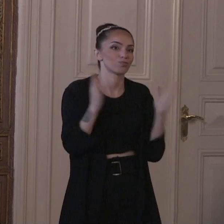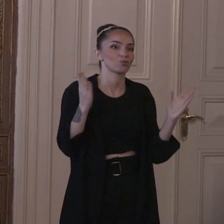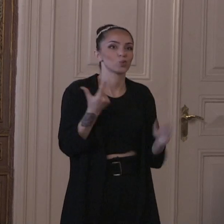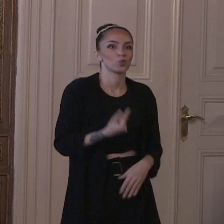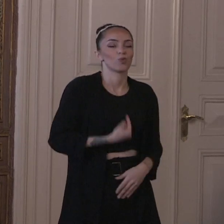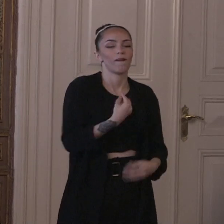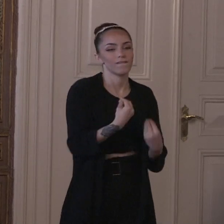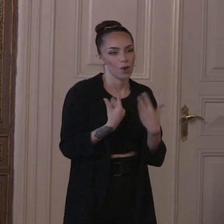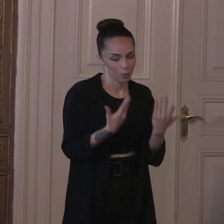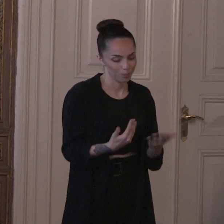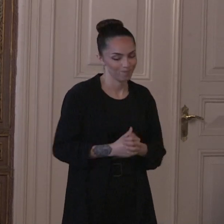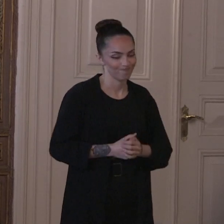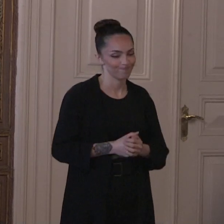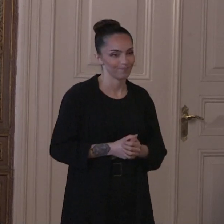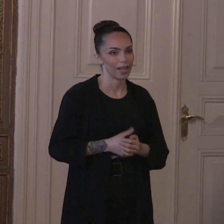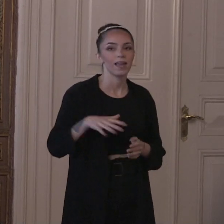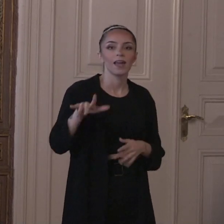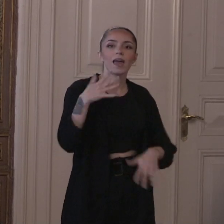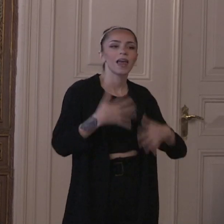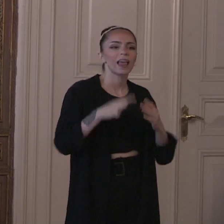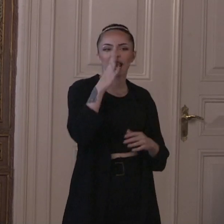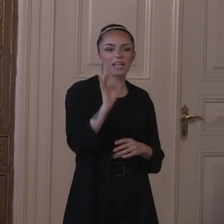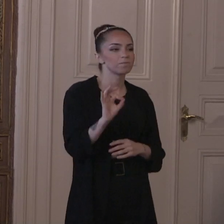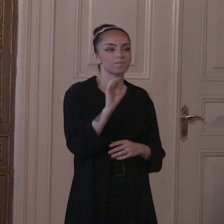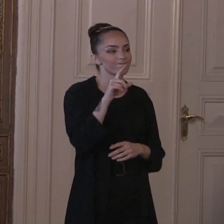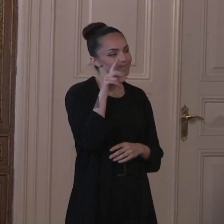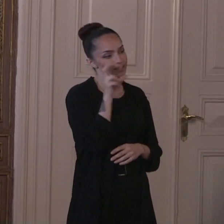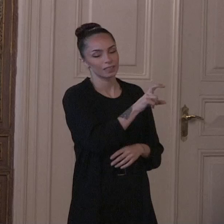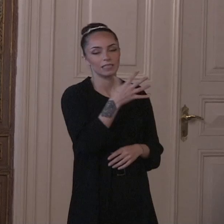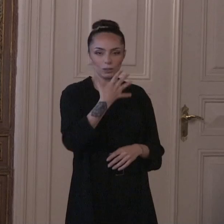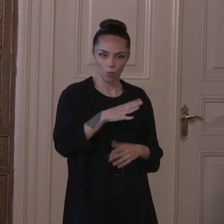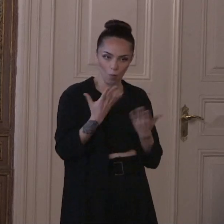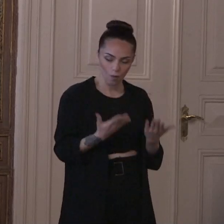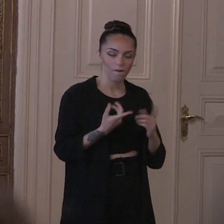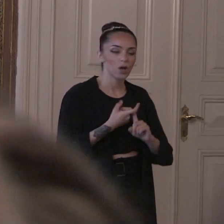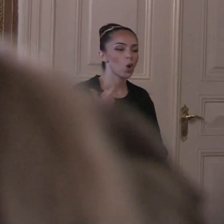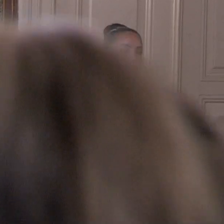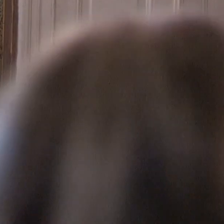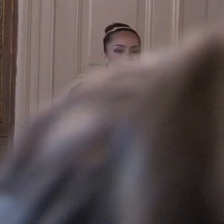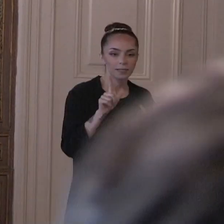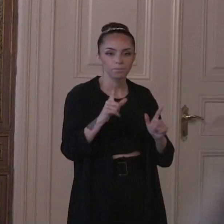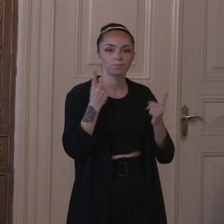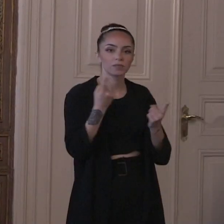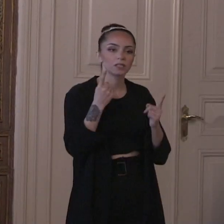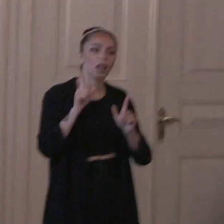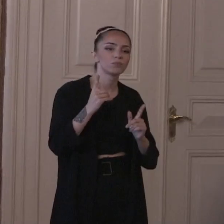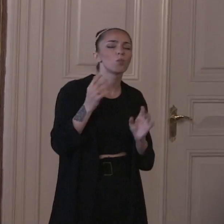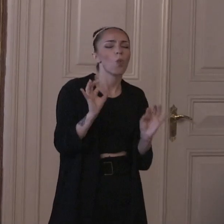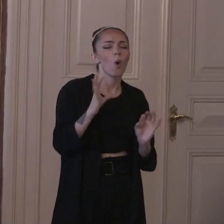etmektedir. Engelliliğe odaklanan ve özel gereksinimi olan